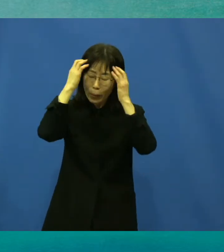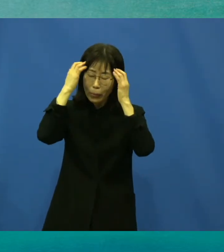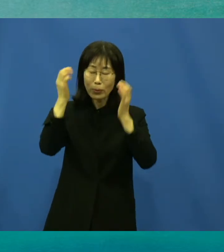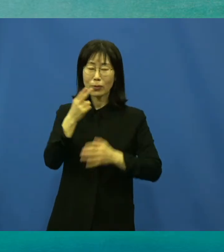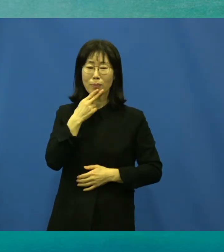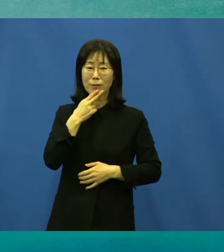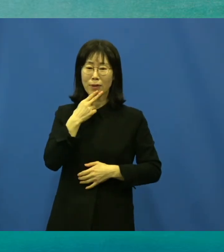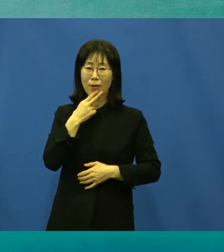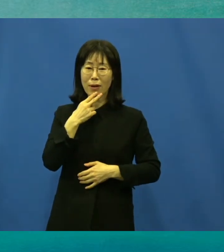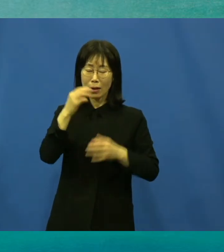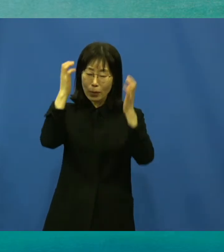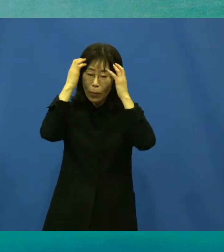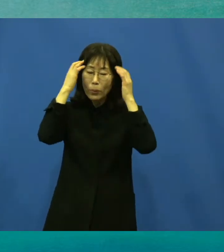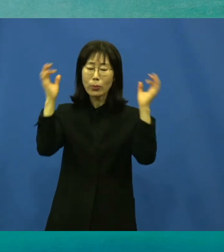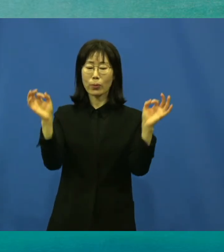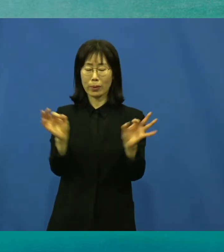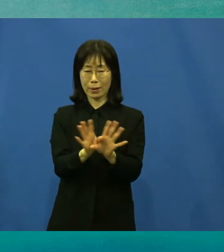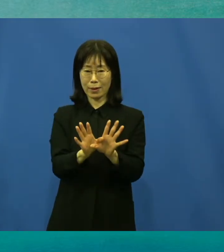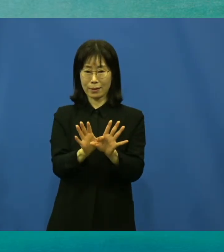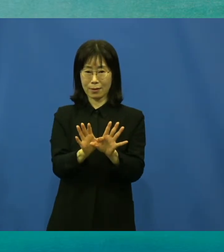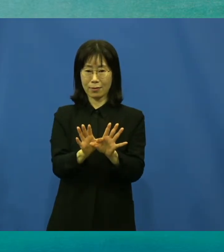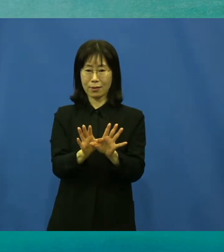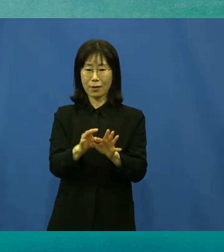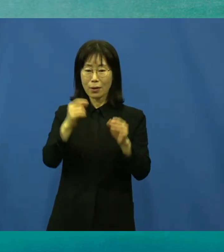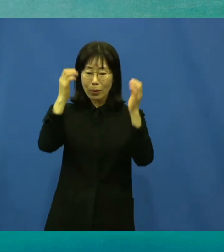인내가 강조됩니까? 고통의 끝이 오기 때문에.